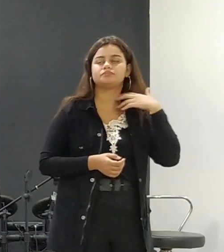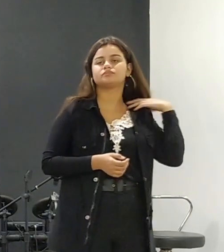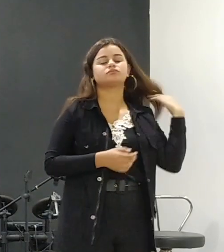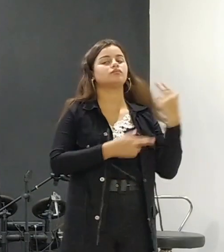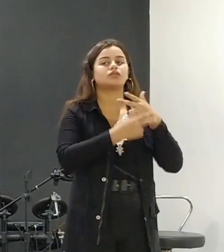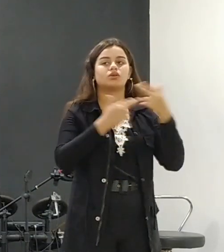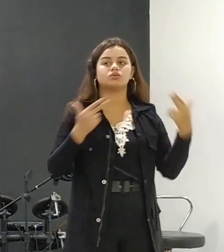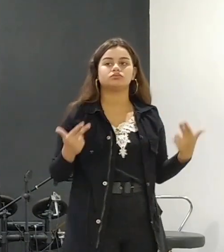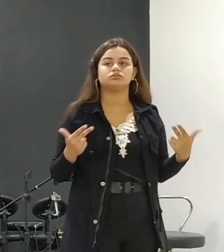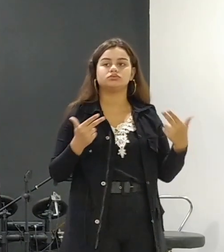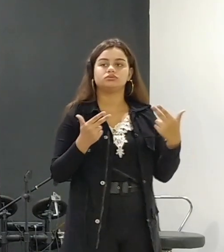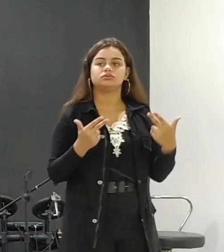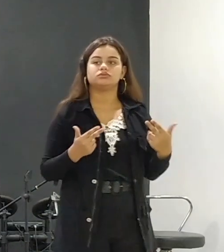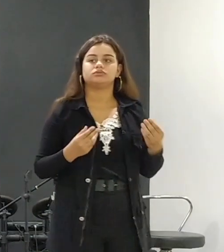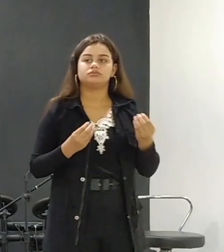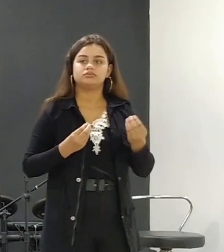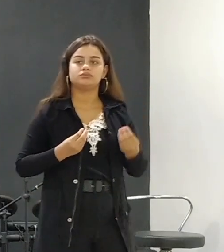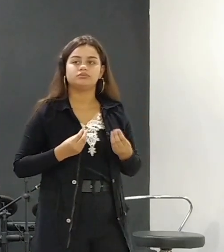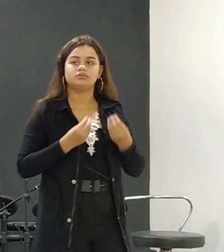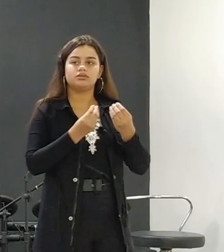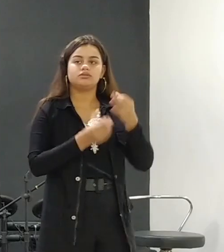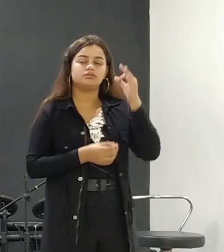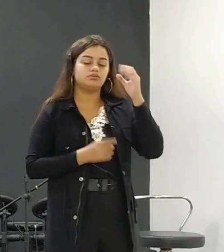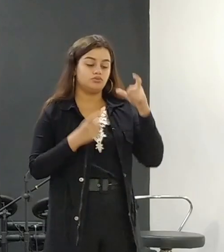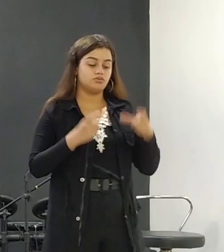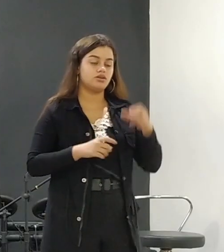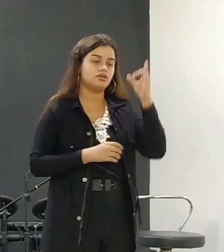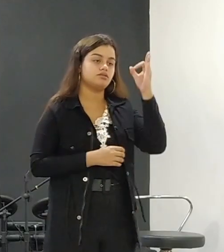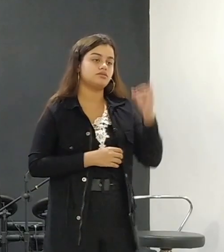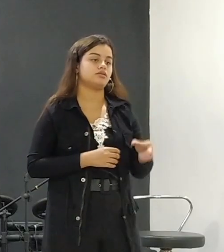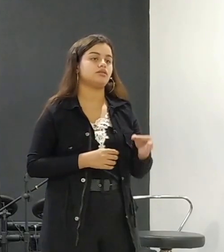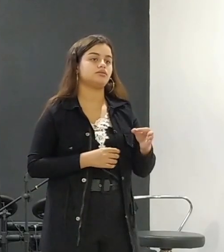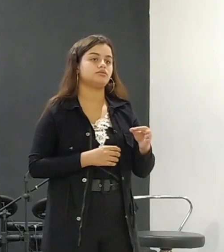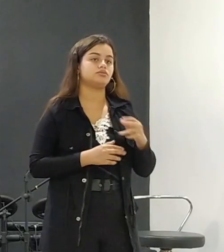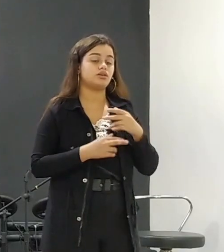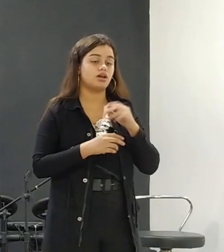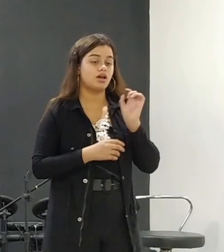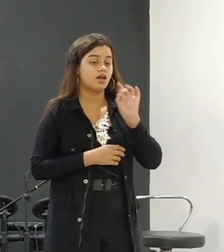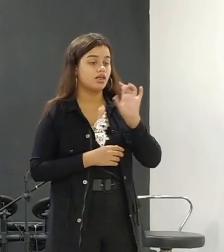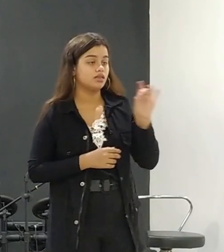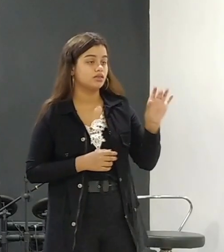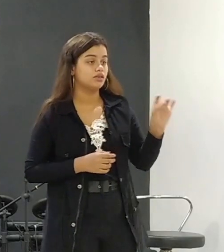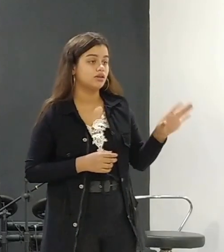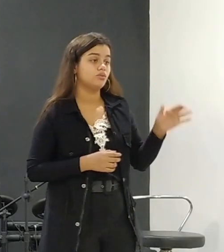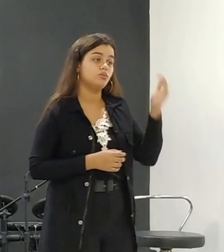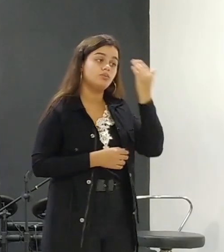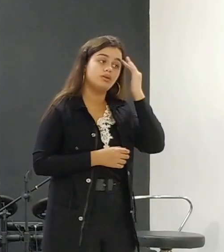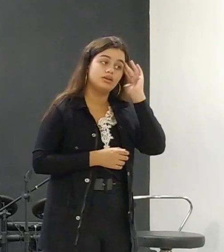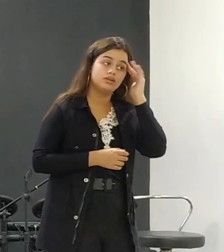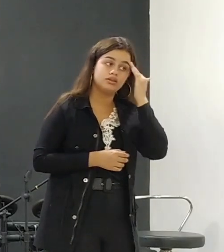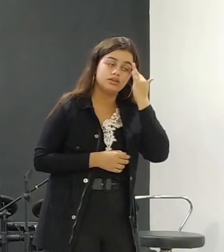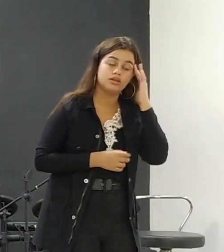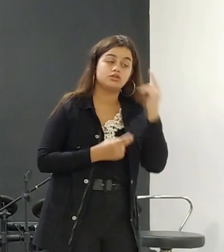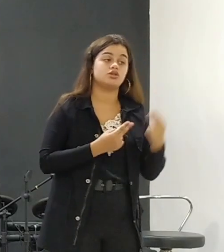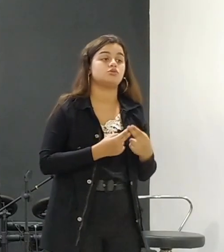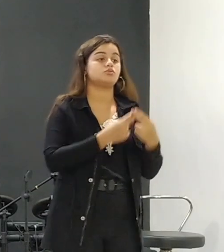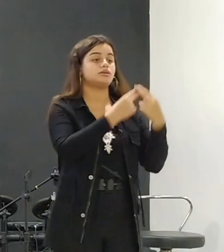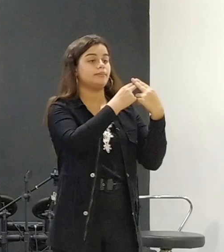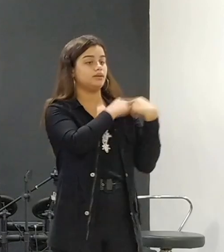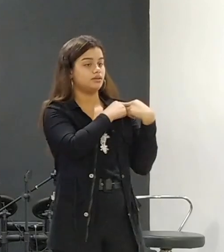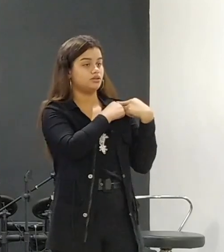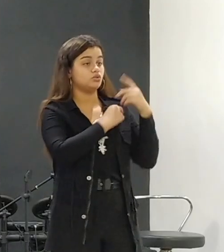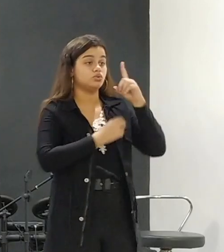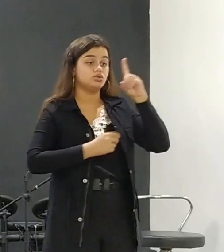são colocadas nos seus devidos lugares, onde cada um entende o seu papel, onde Deus é